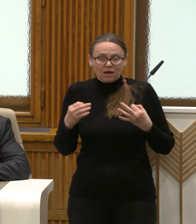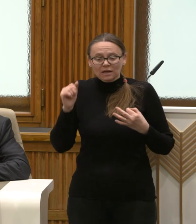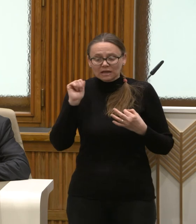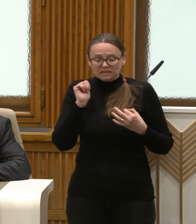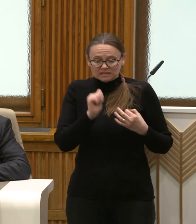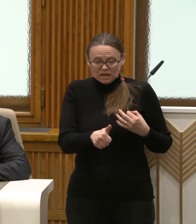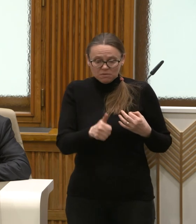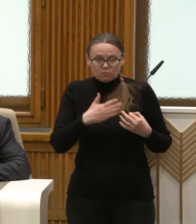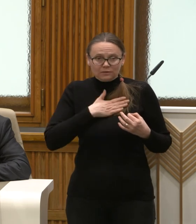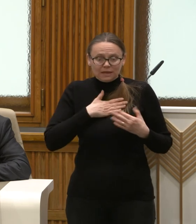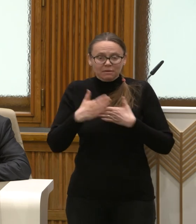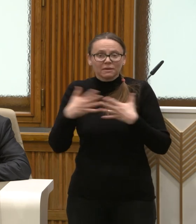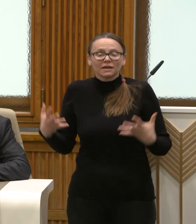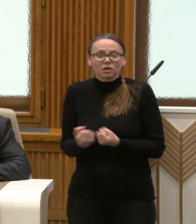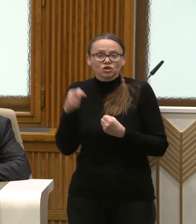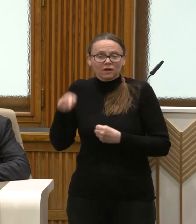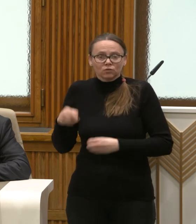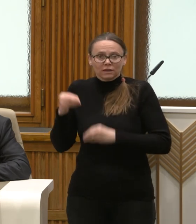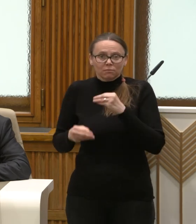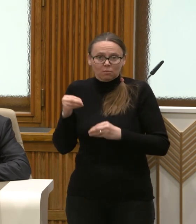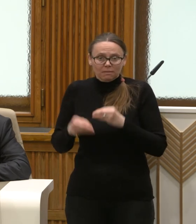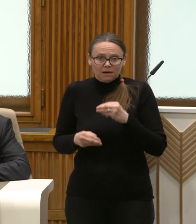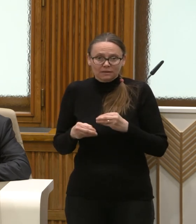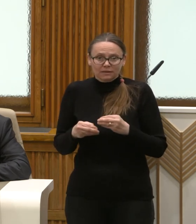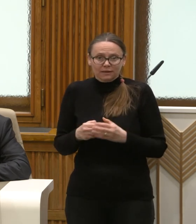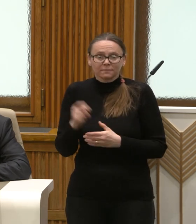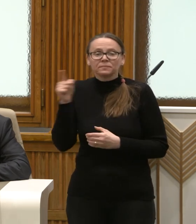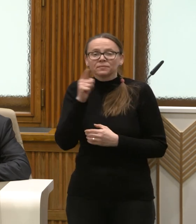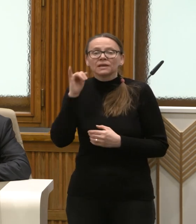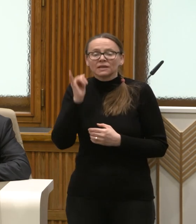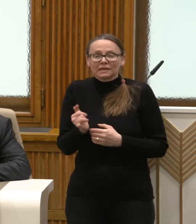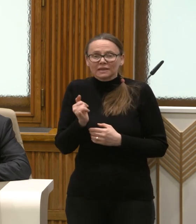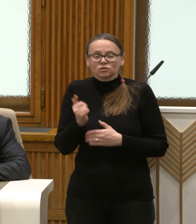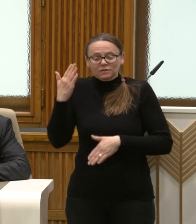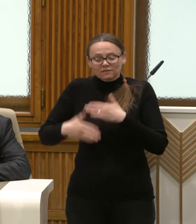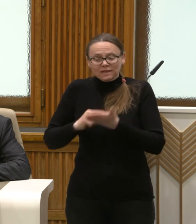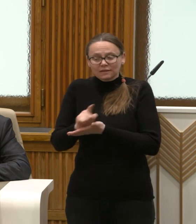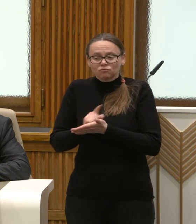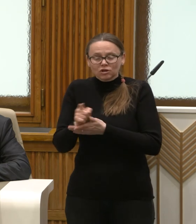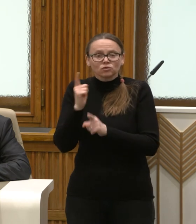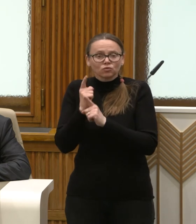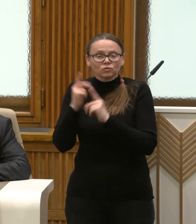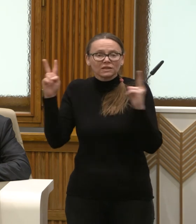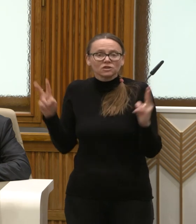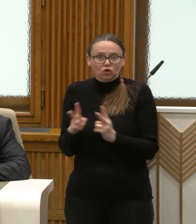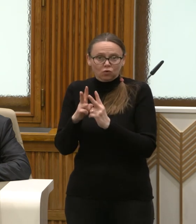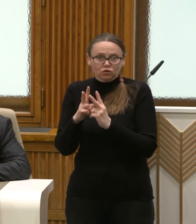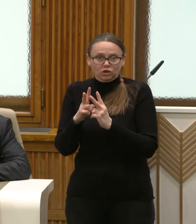samemu sebi pri reševanju te problematike in da so se v zadnjem času tudi soočali